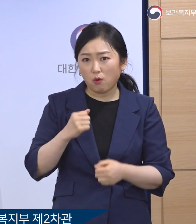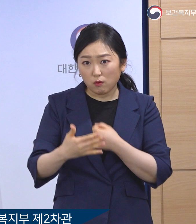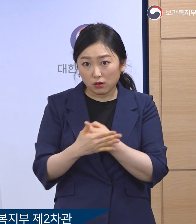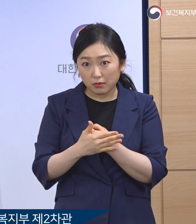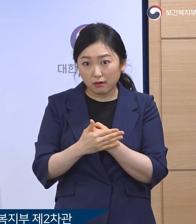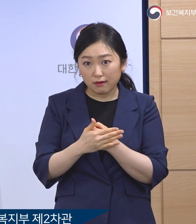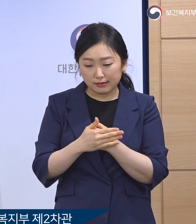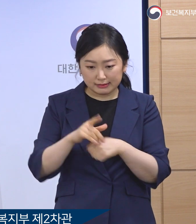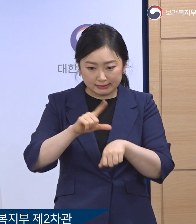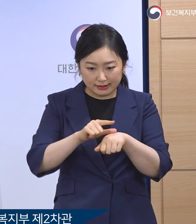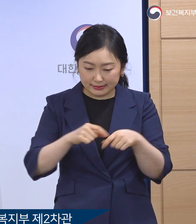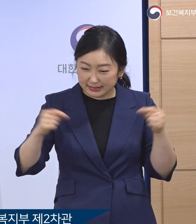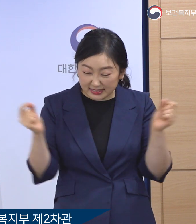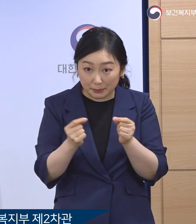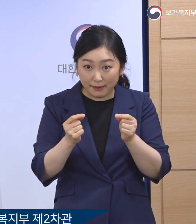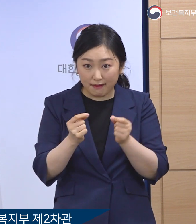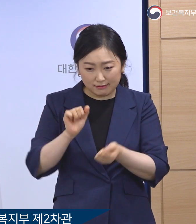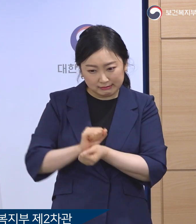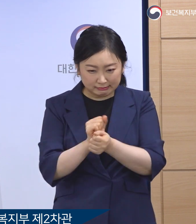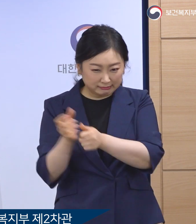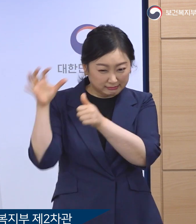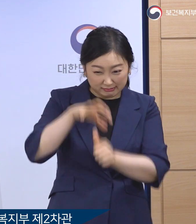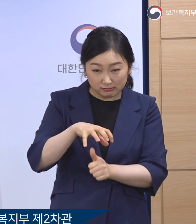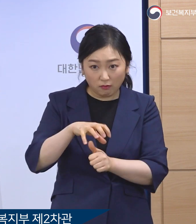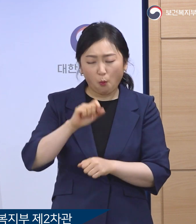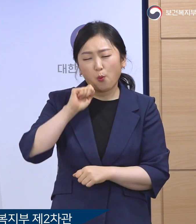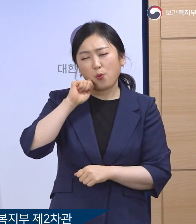유행을 통제하기가 쉽지 않습니다.